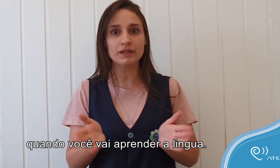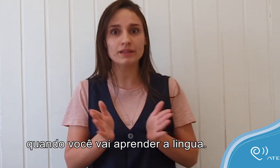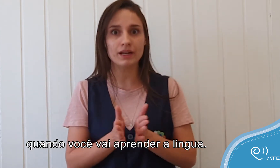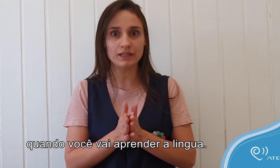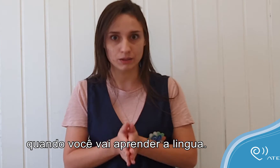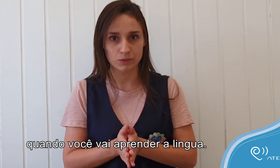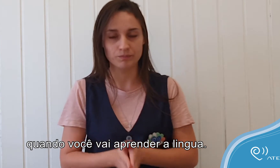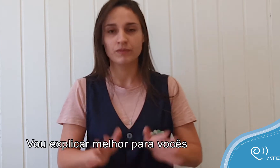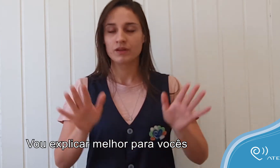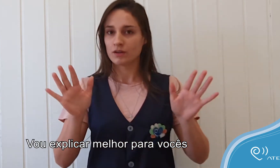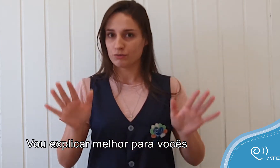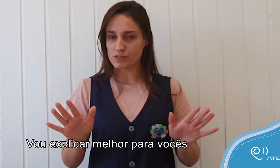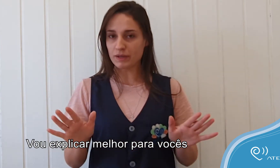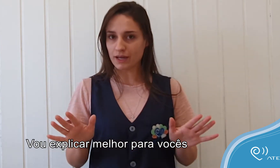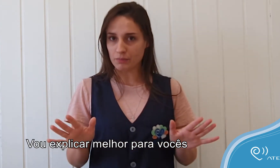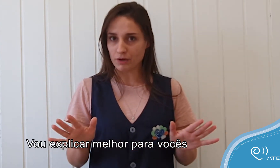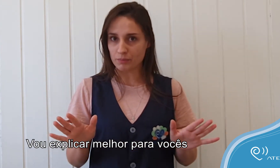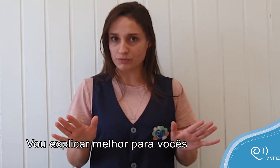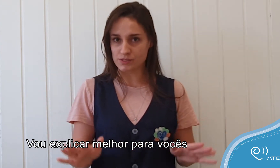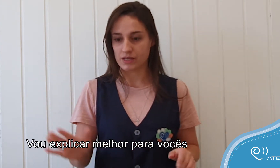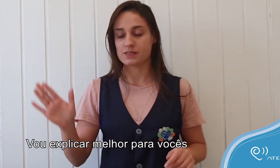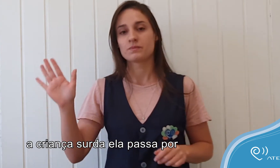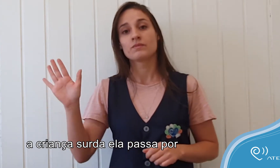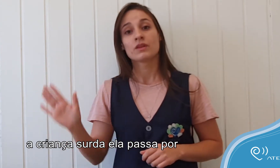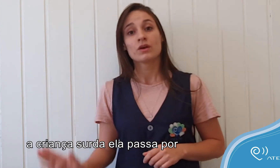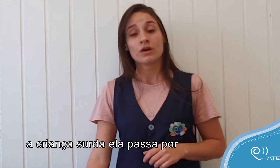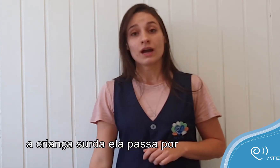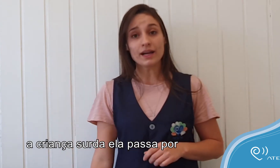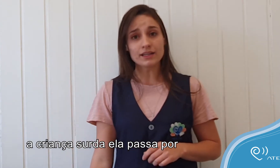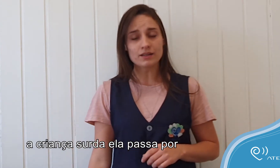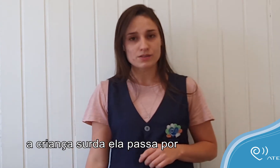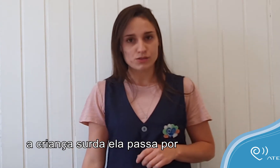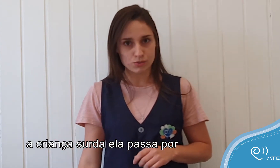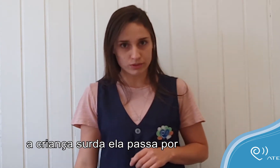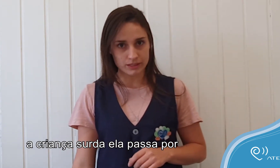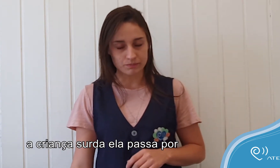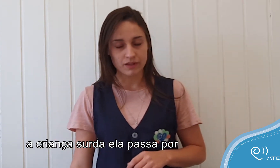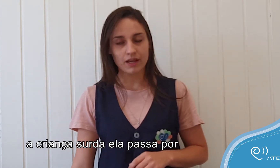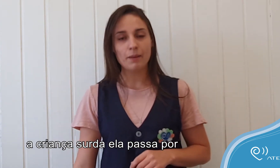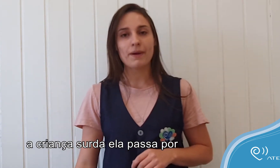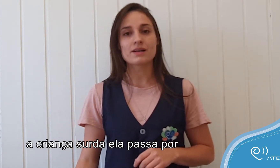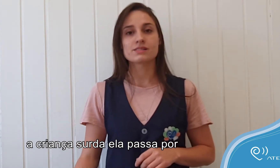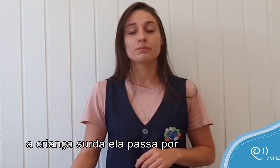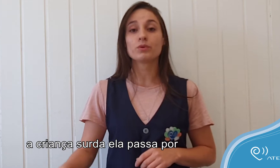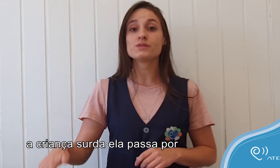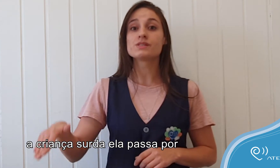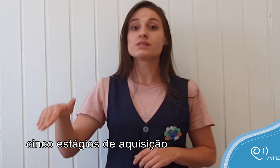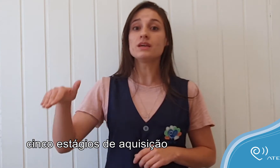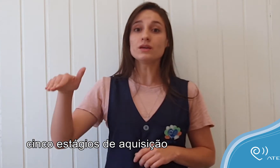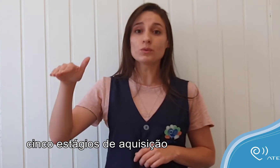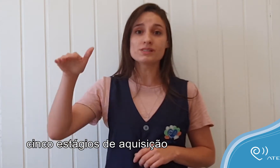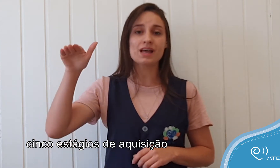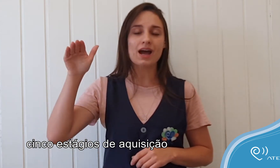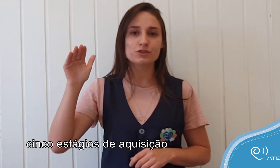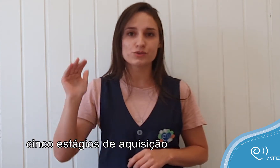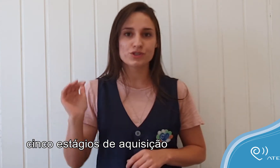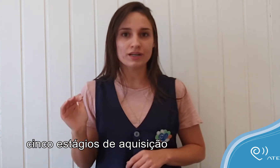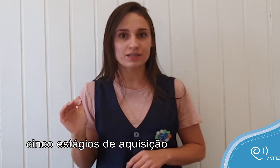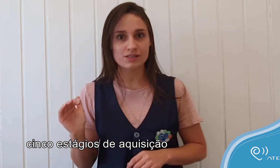a língua. Vou explicar melhor para vocês. A criança surda, ela passa por 5 estágios de aquisição